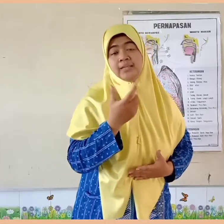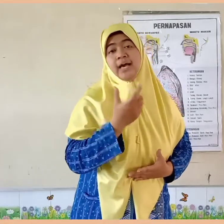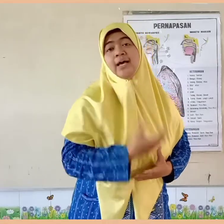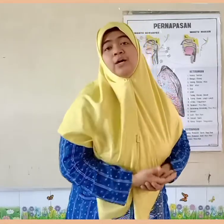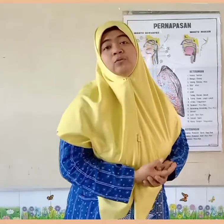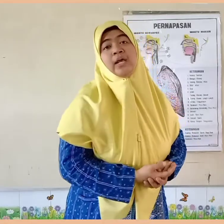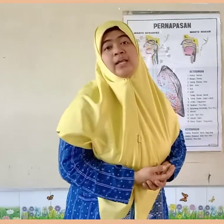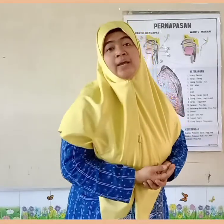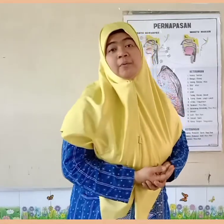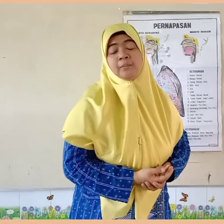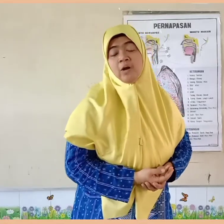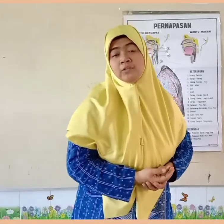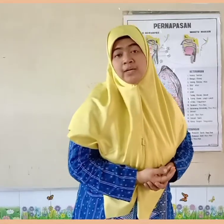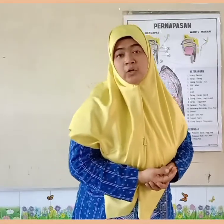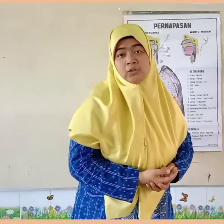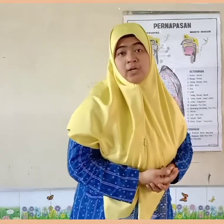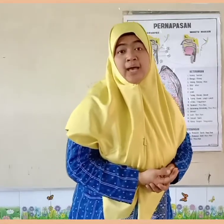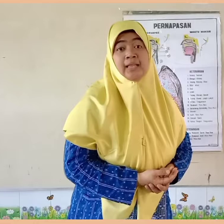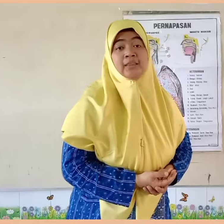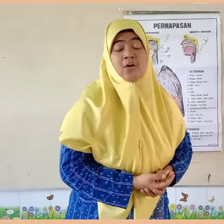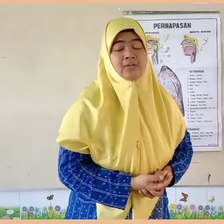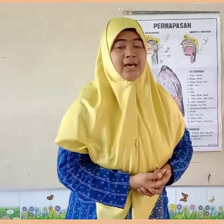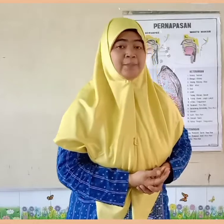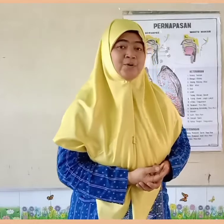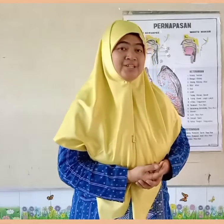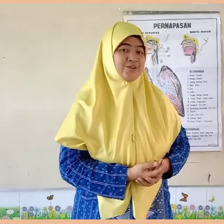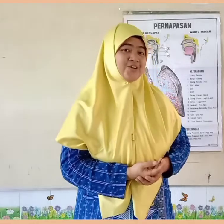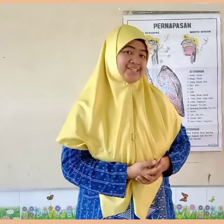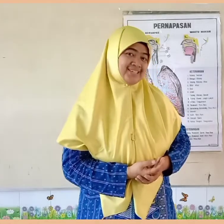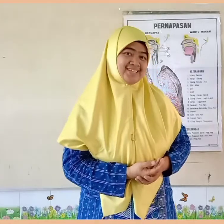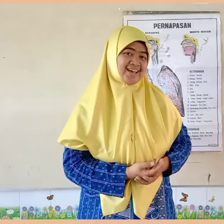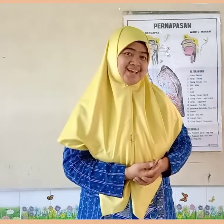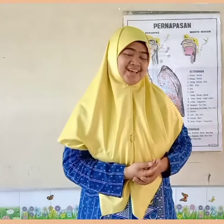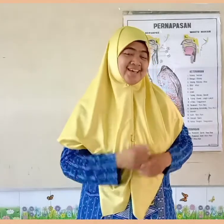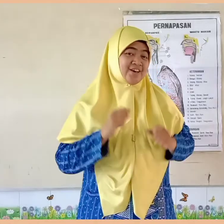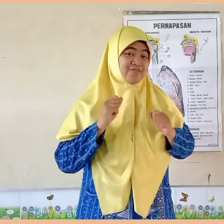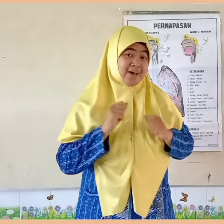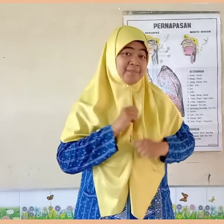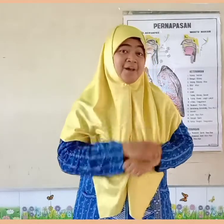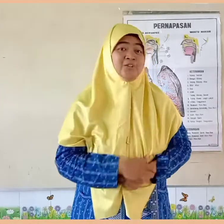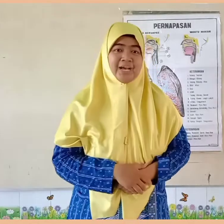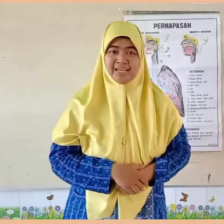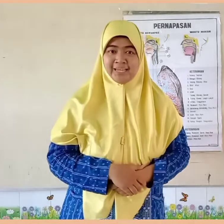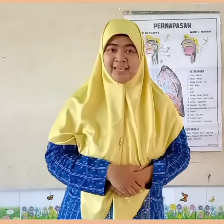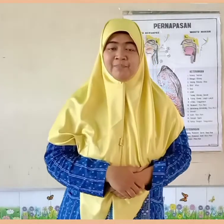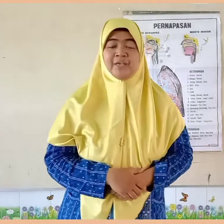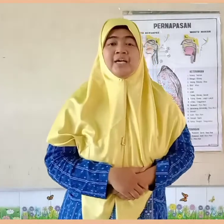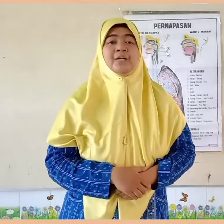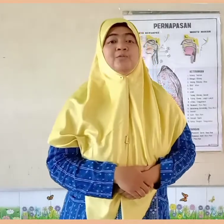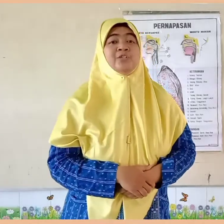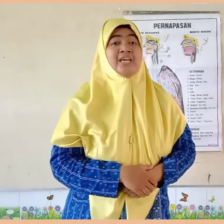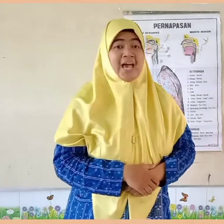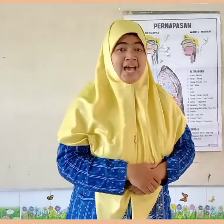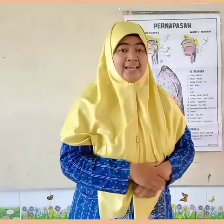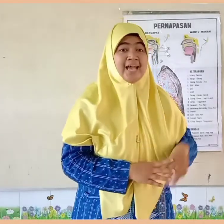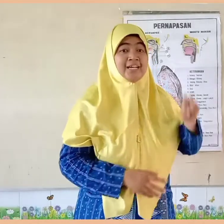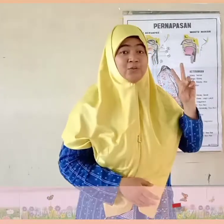kita, udaranya berupa udara kotor atau karbon dioksida. Paham ya untuk hal ini? Kemudian yang